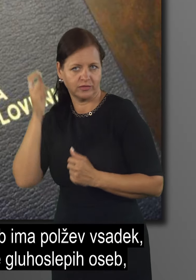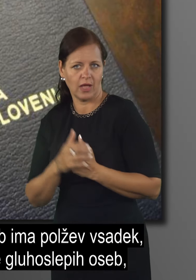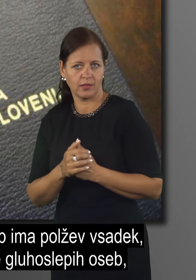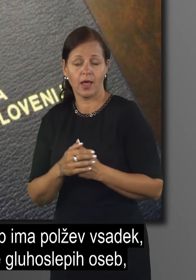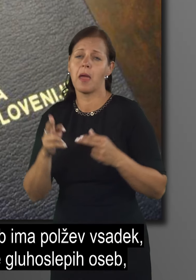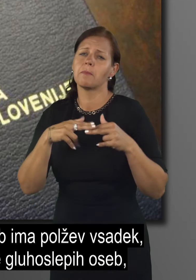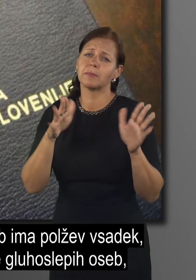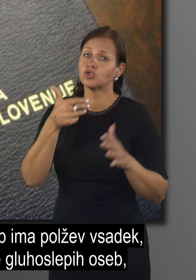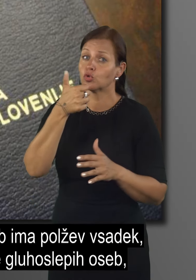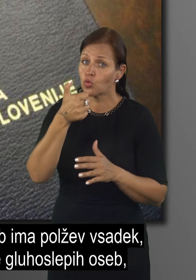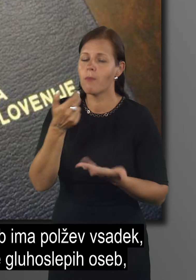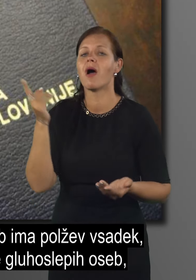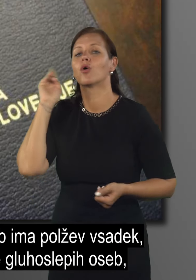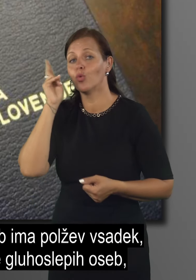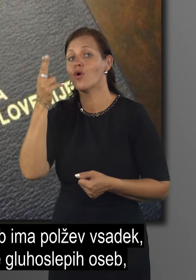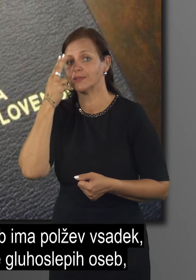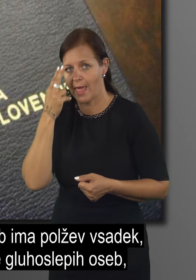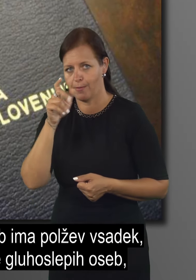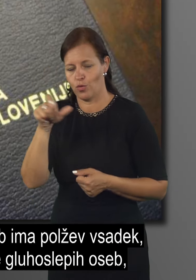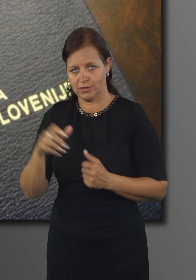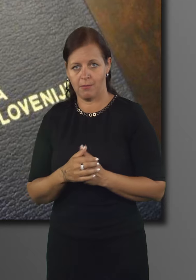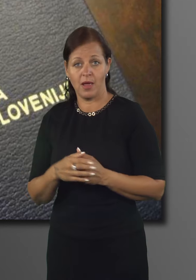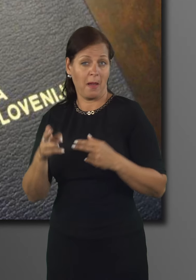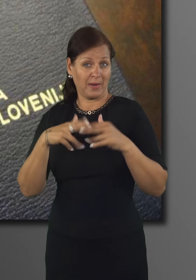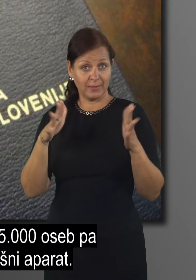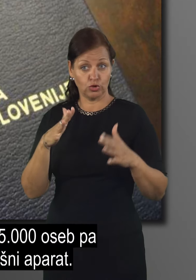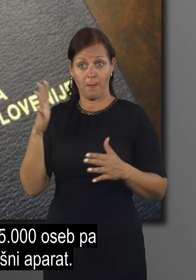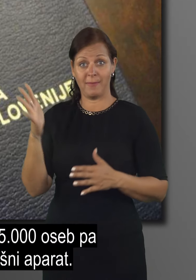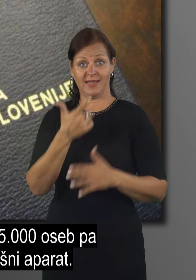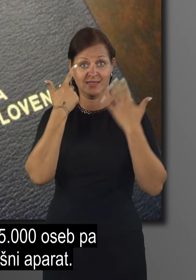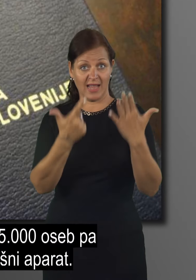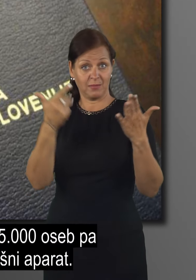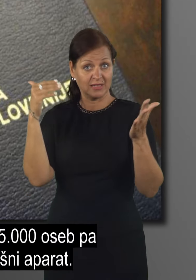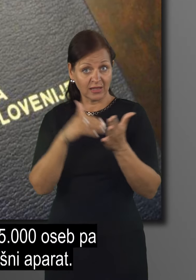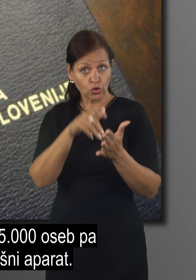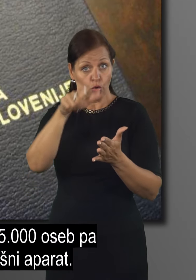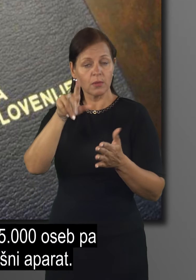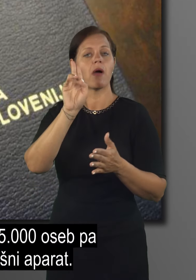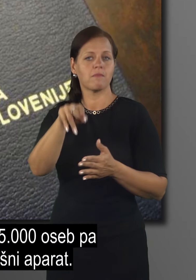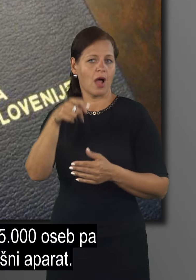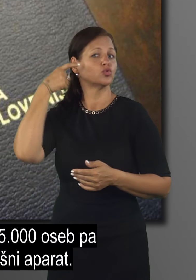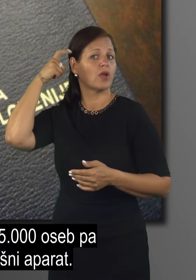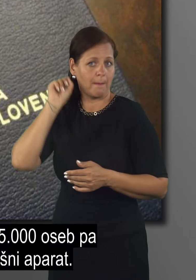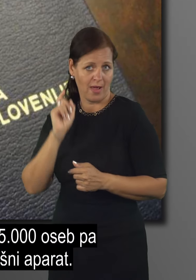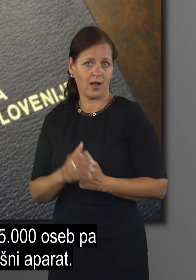usadek, približno 100 je gluhoslepih oseb, približno 75 000 oseb pa ima slušni aparat.